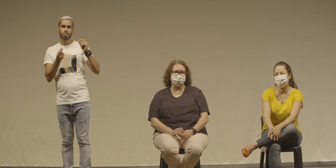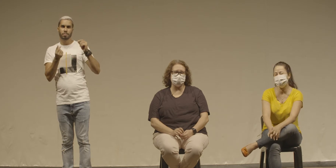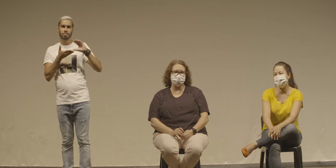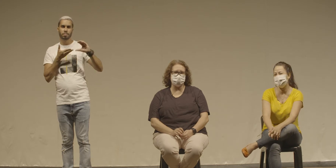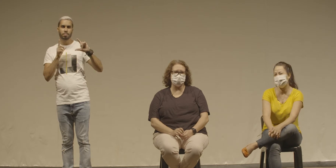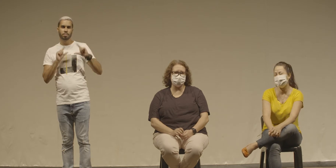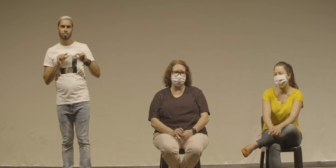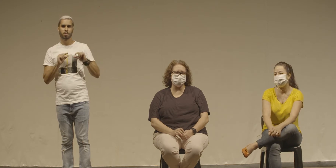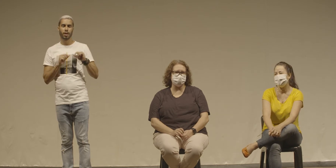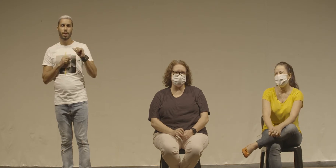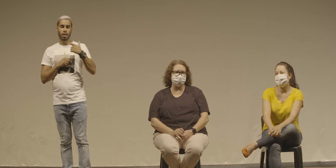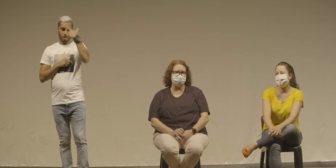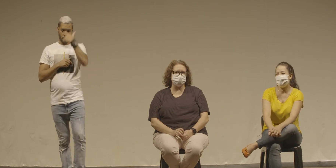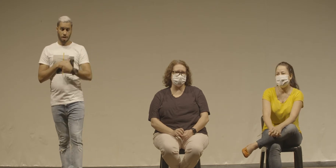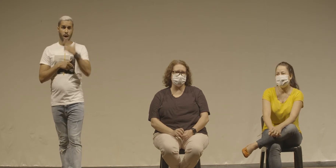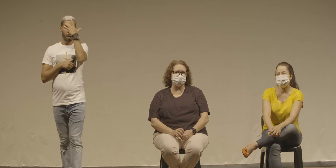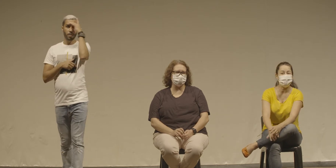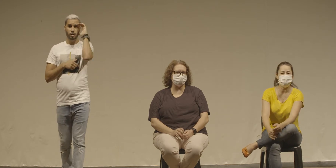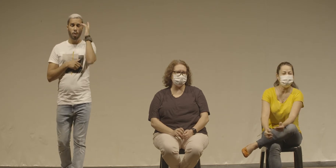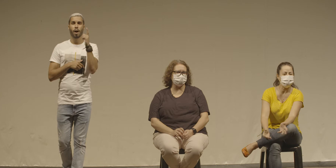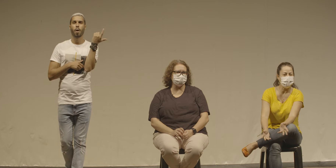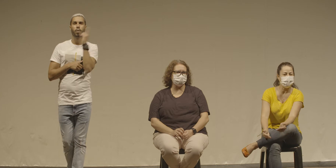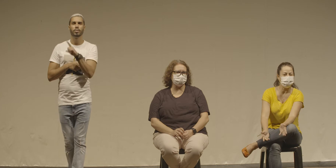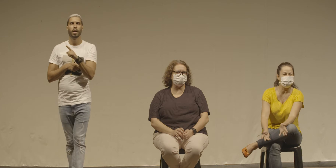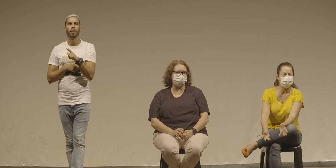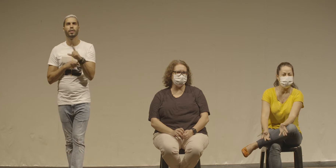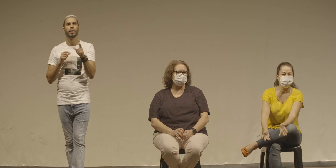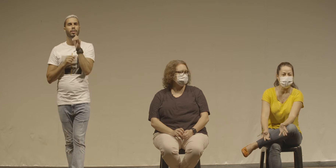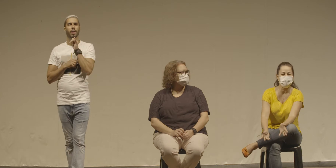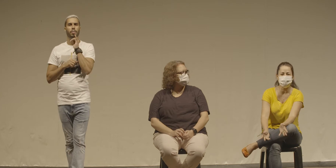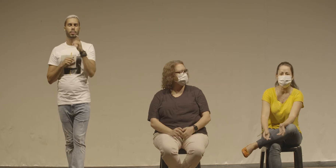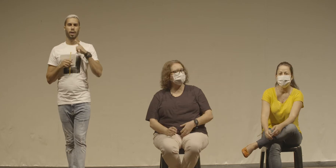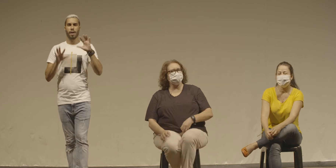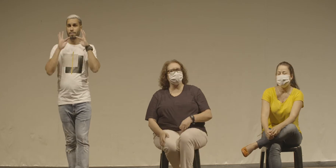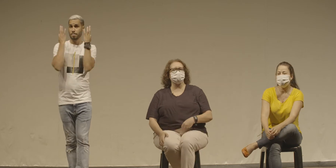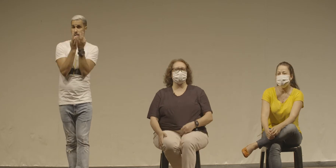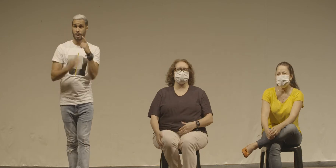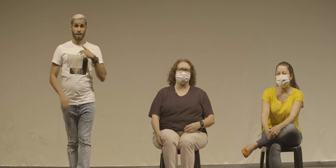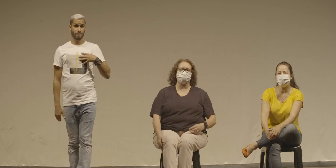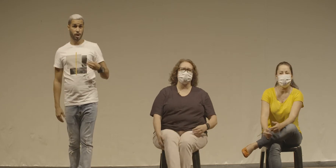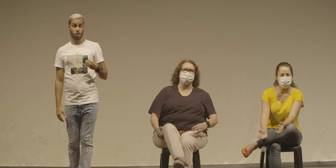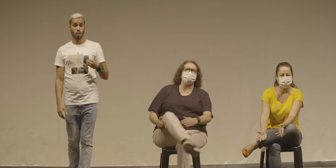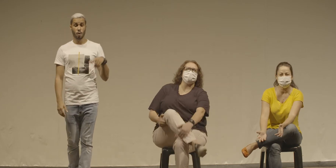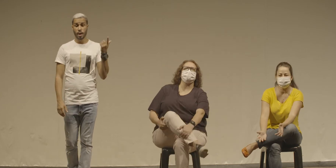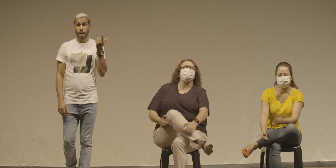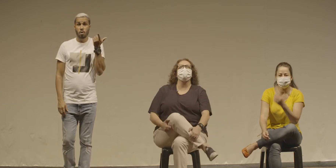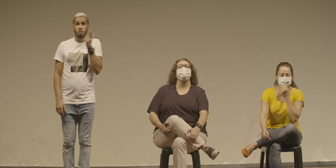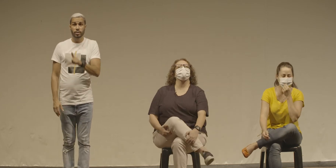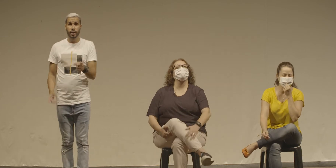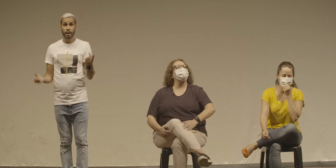pessoa que consegue, que tem uma família, que tem filhos, por exemplo, e consegue dar